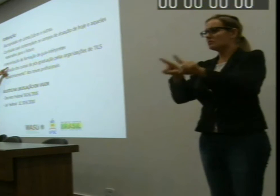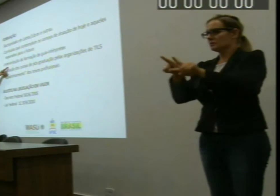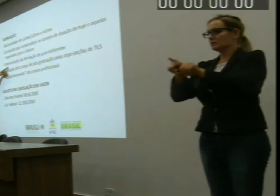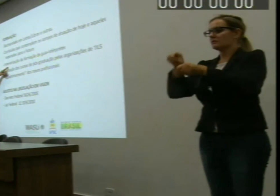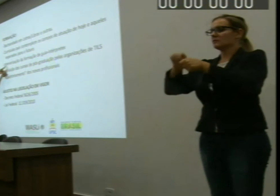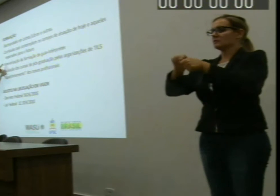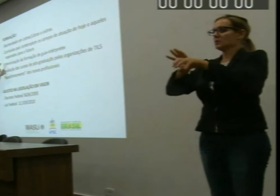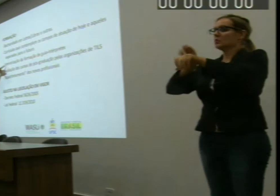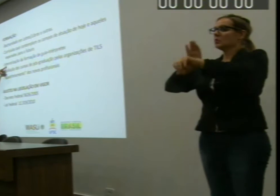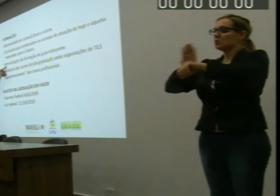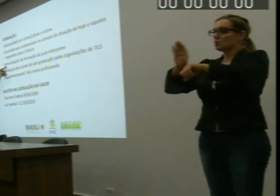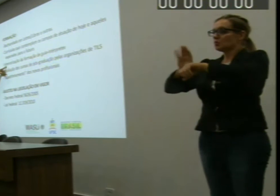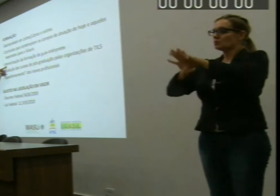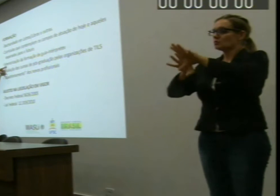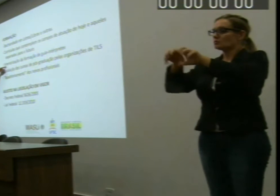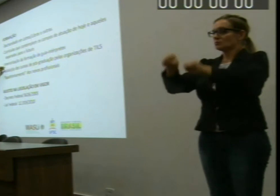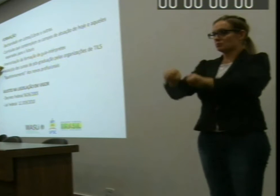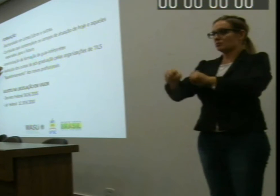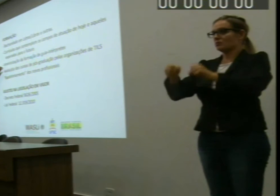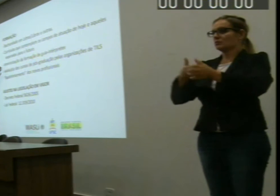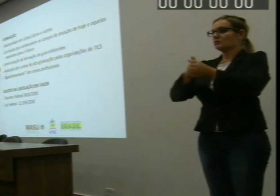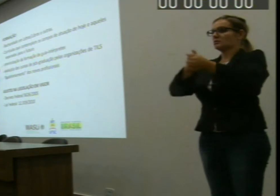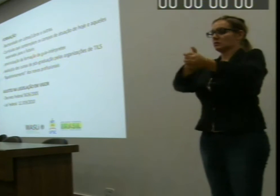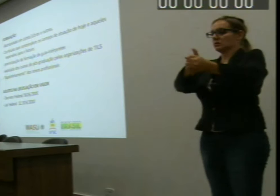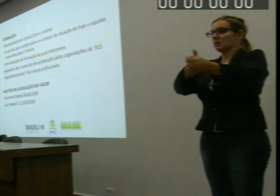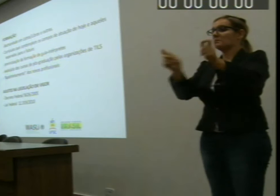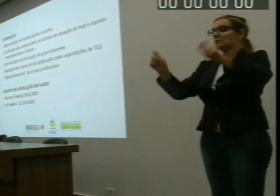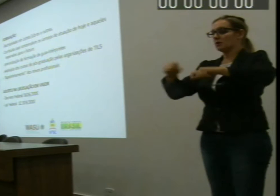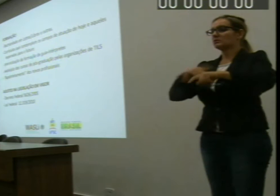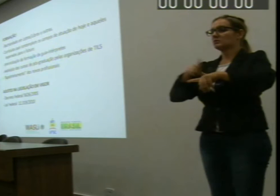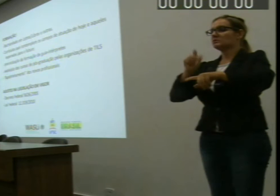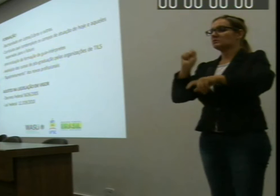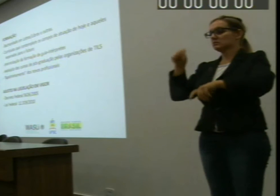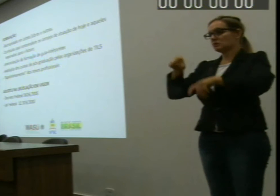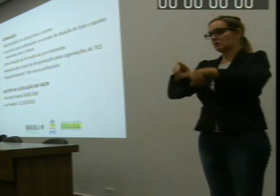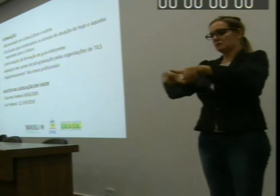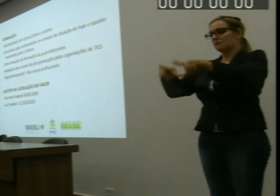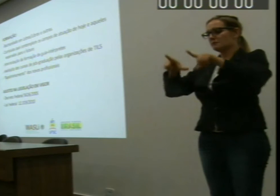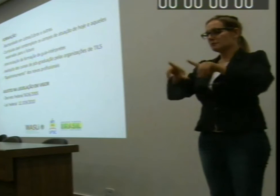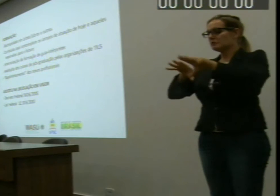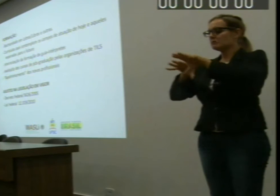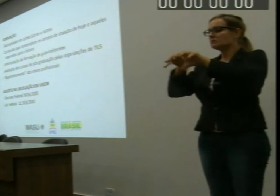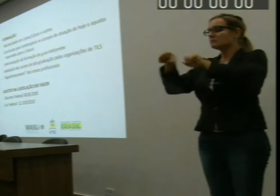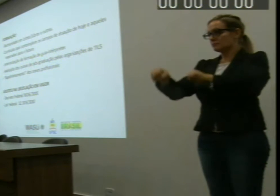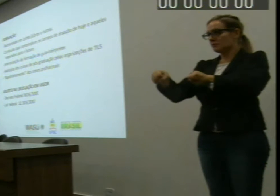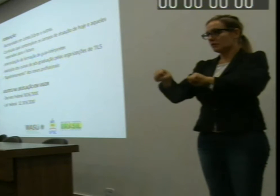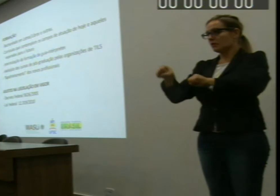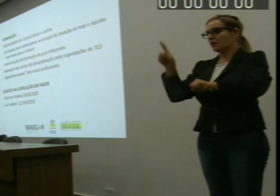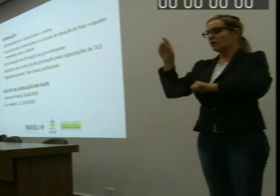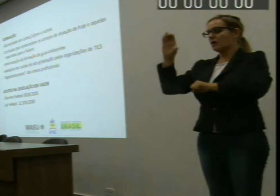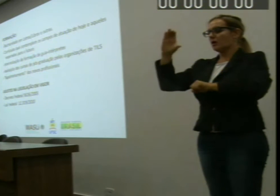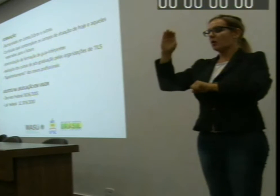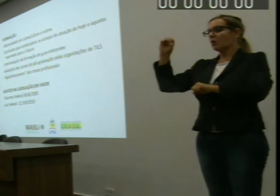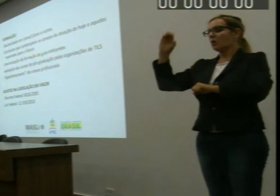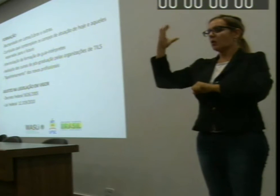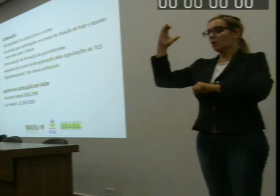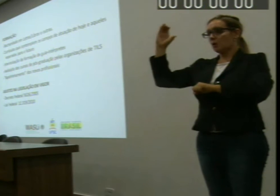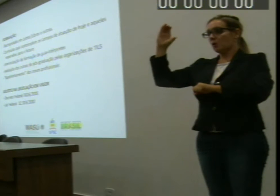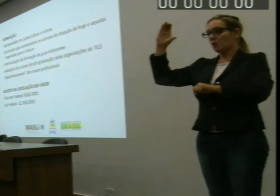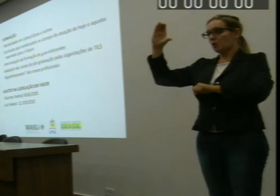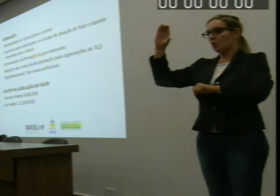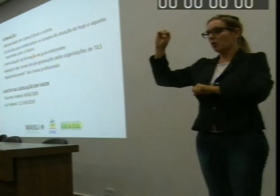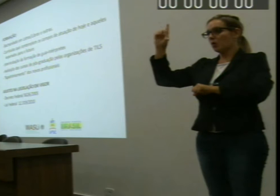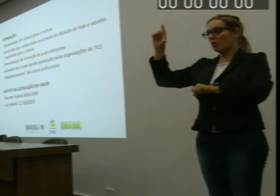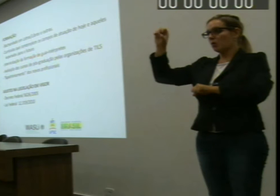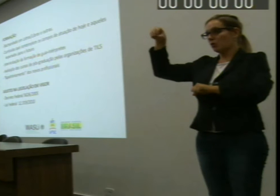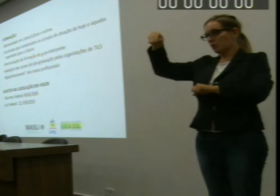interpretação e se formarem também como guias intérpretes ah como formação complementar na Colômbia há surdos